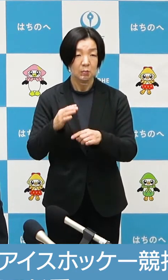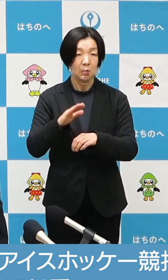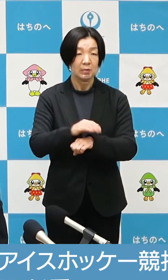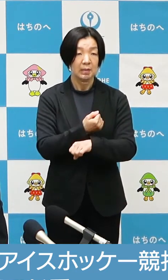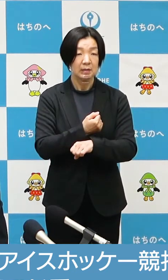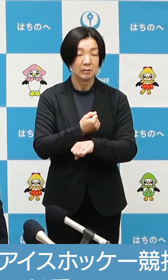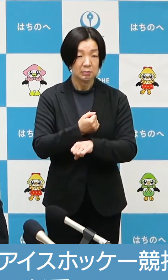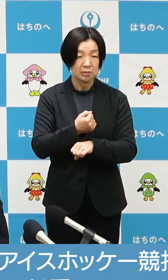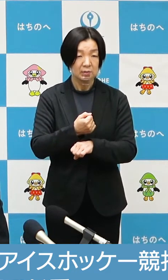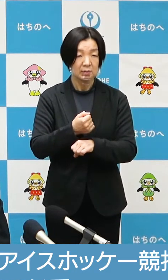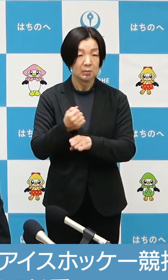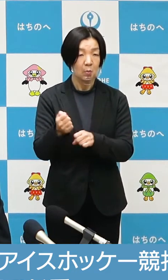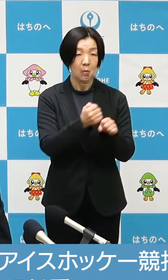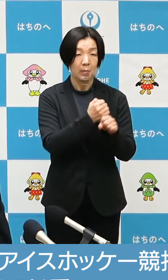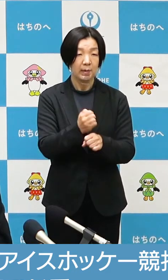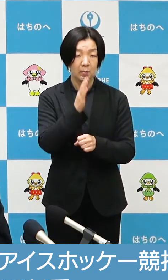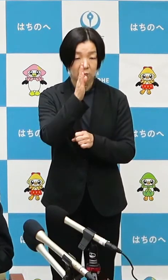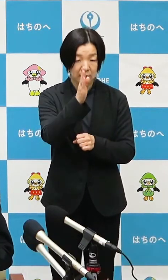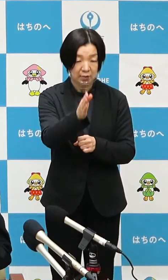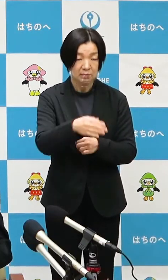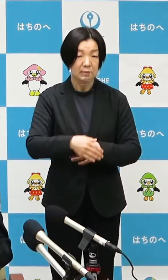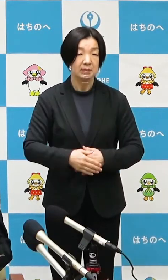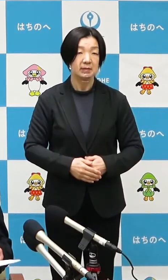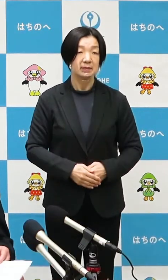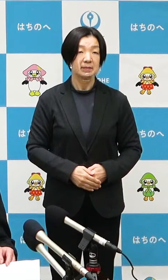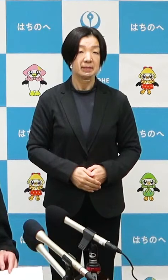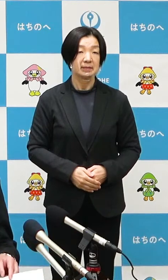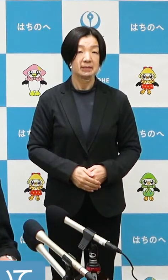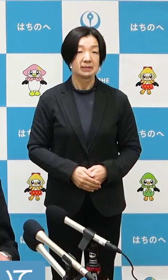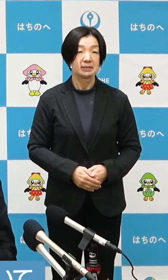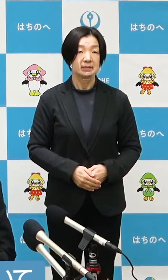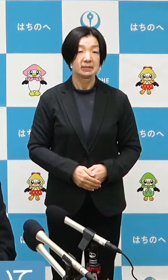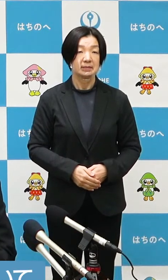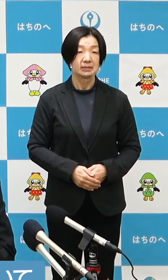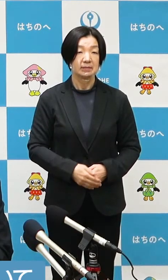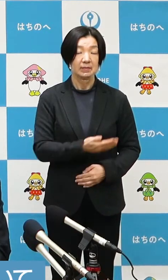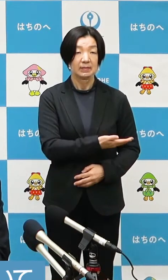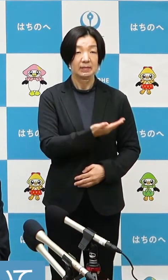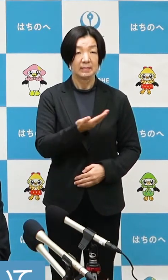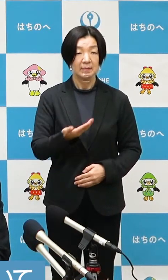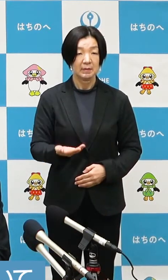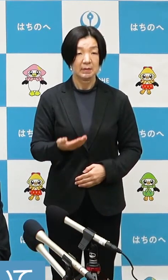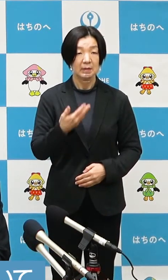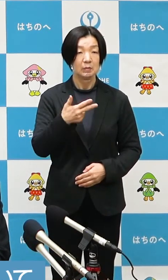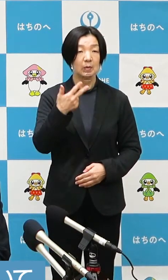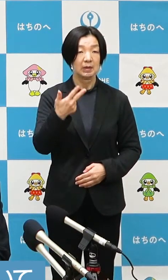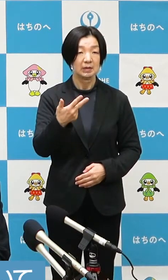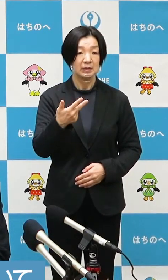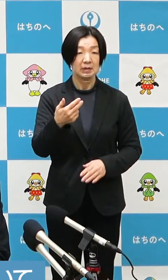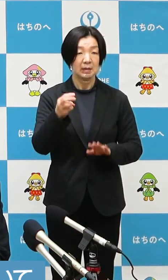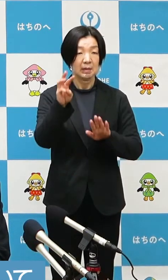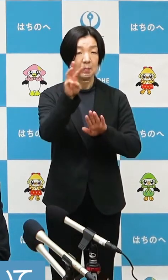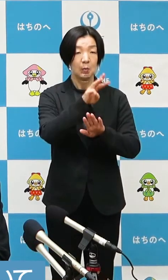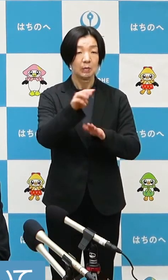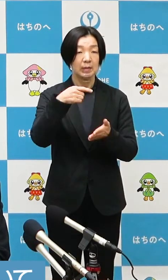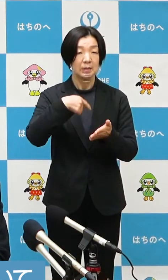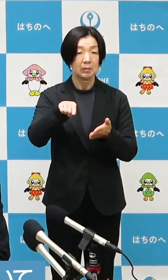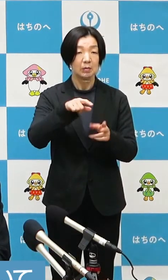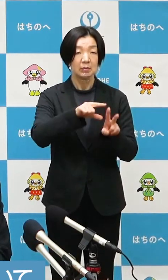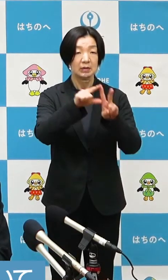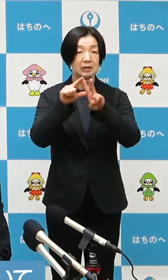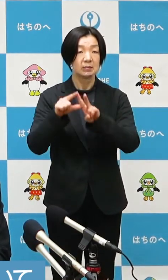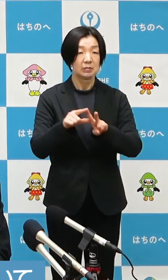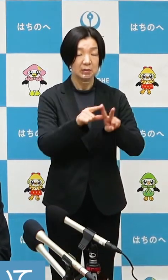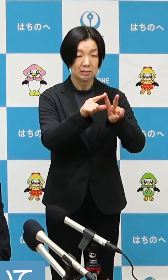に熱い声援をお願いいたします次に八戸市防災教育